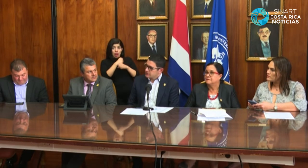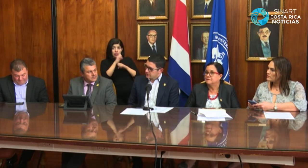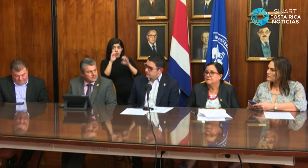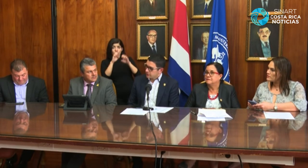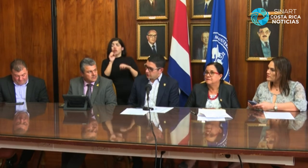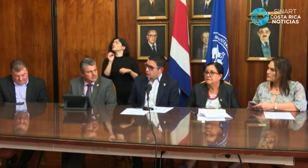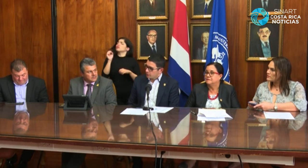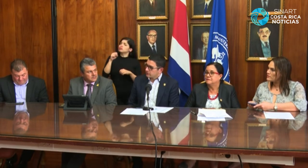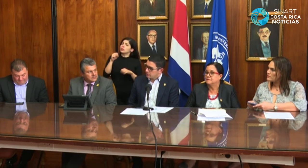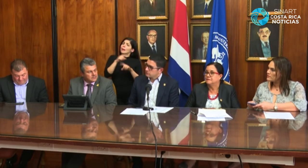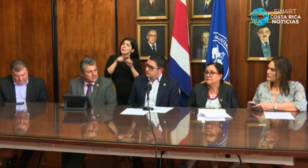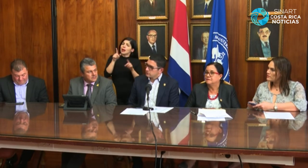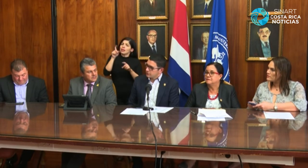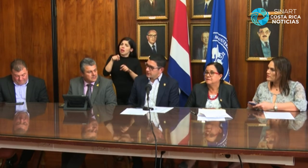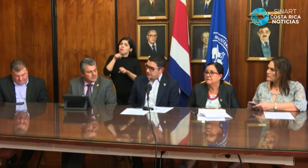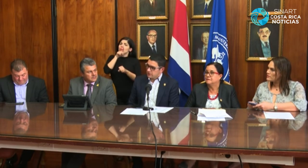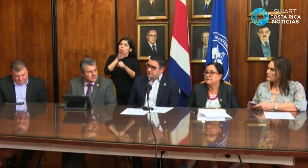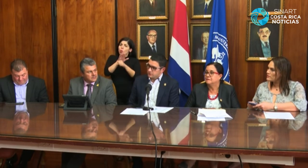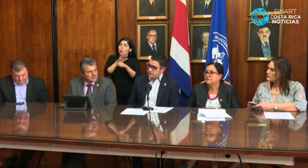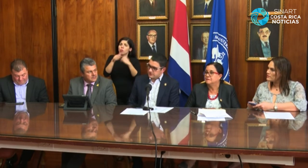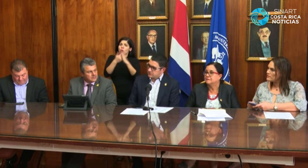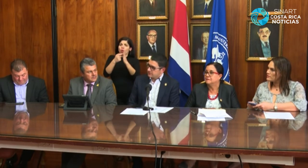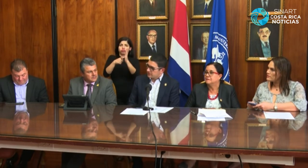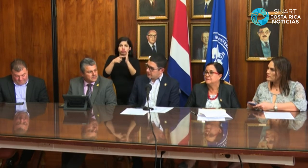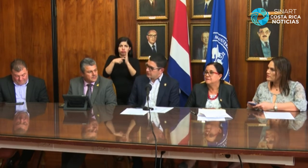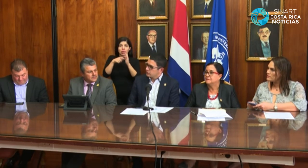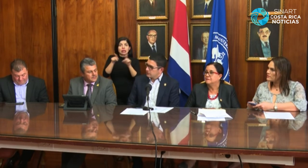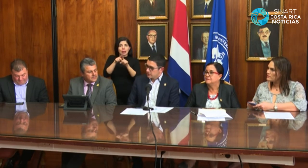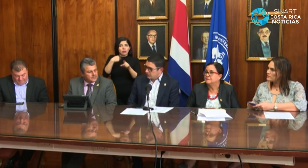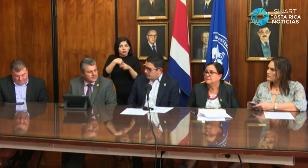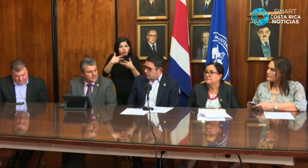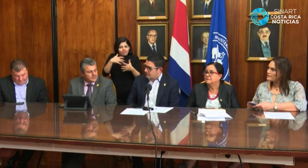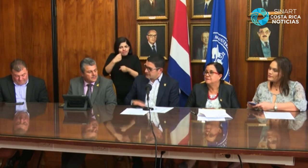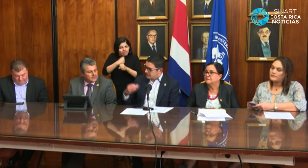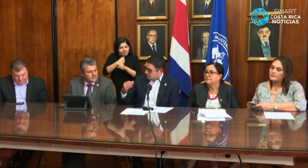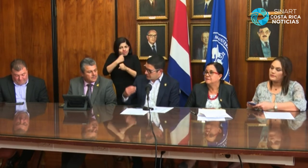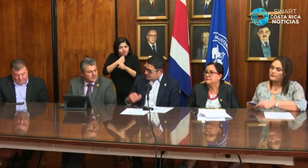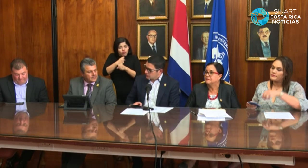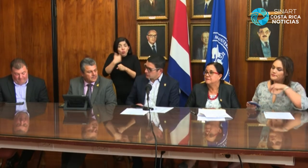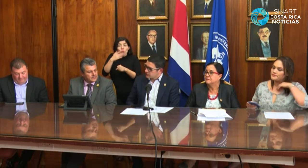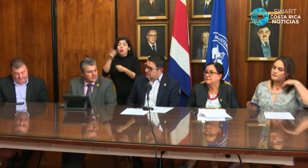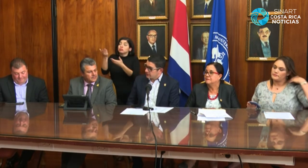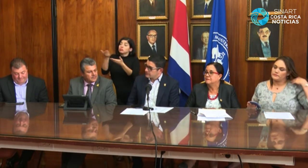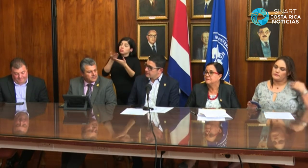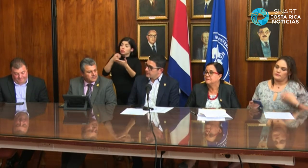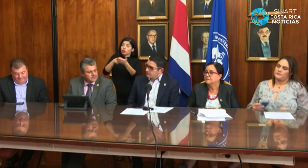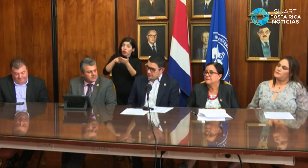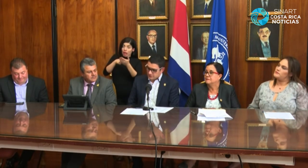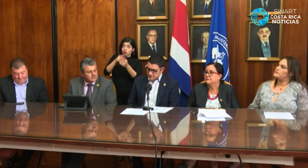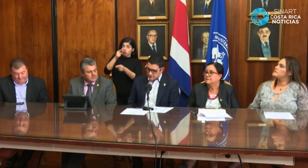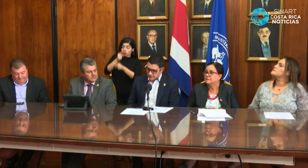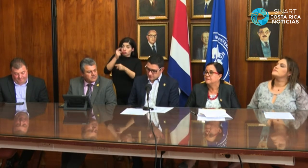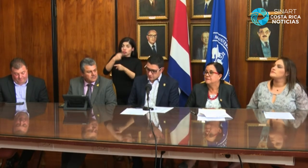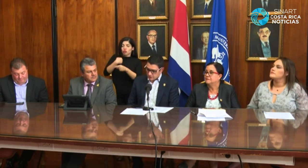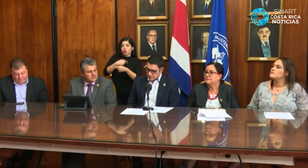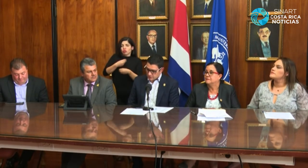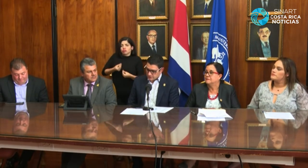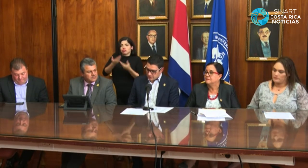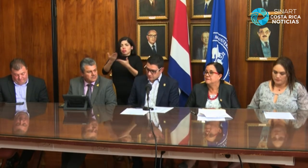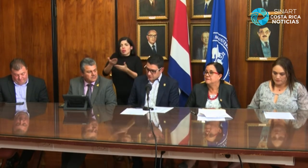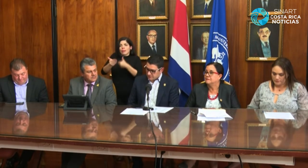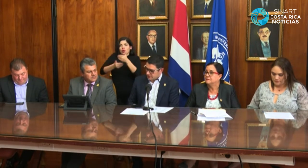Claro que sí, pero que cumplan con lo requerido y les aseguro que estamos también trabajando en el momento que presenten los requisitos como se establece, vamos a facilitar toda